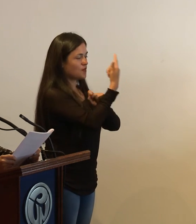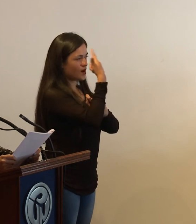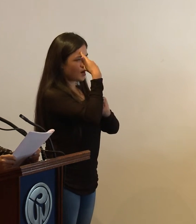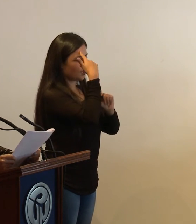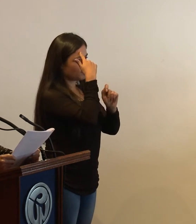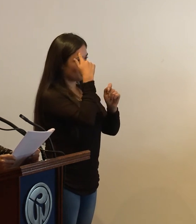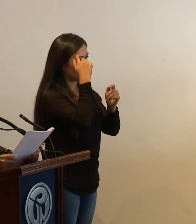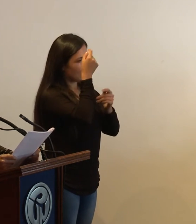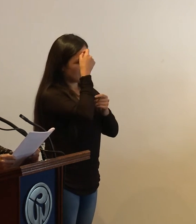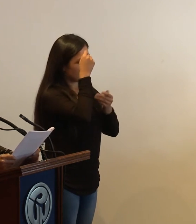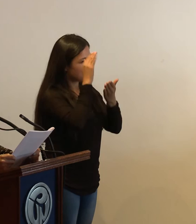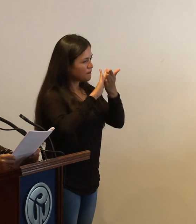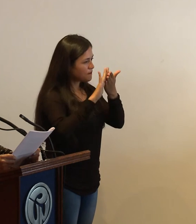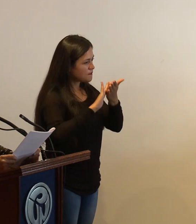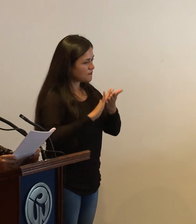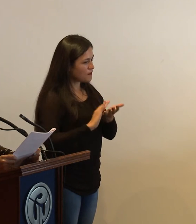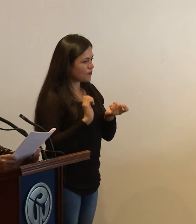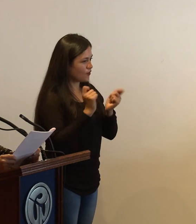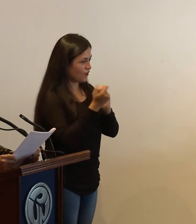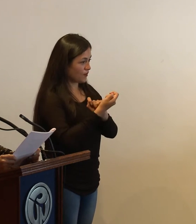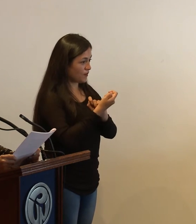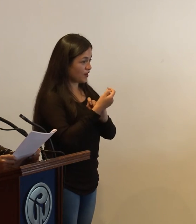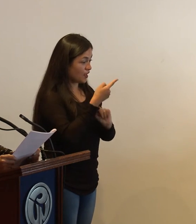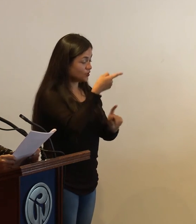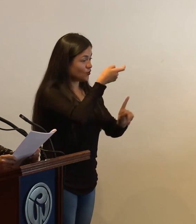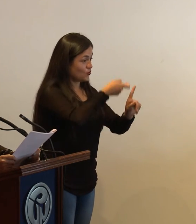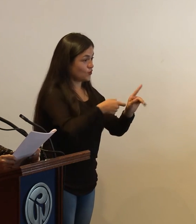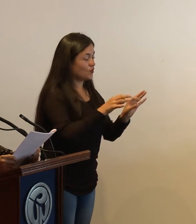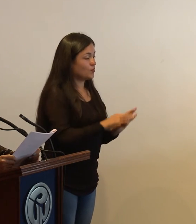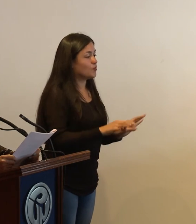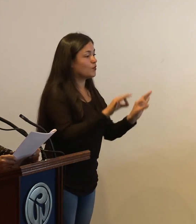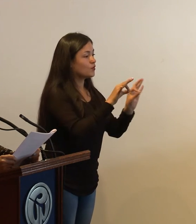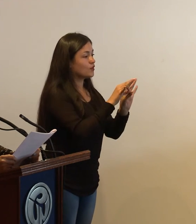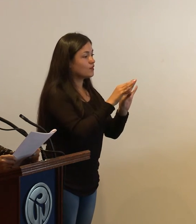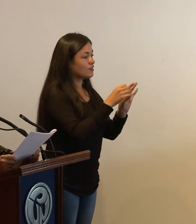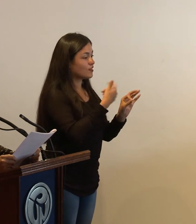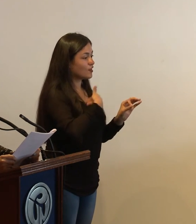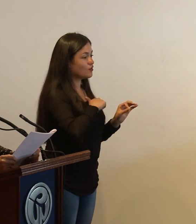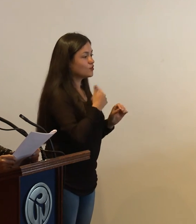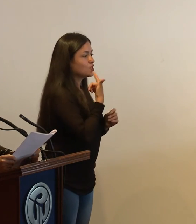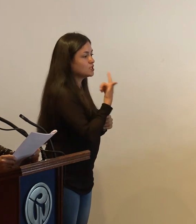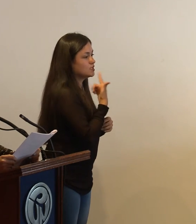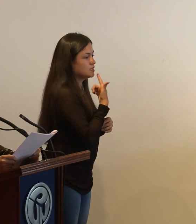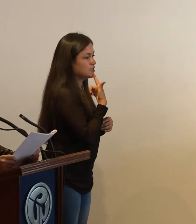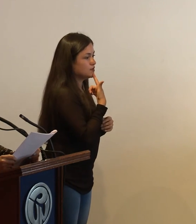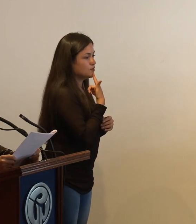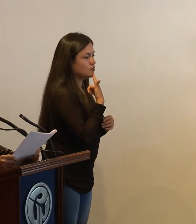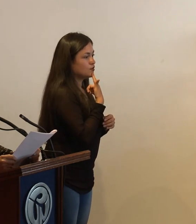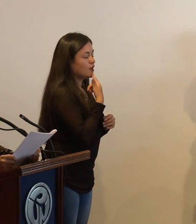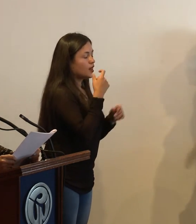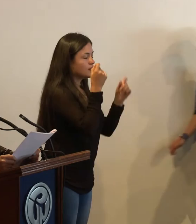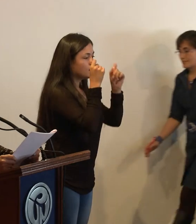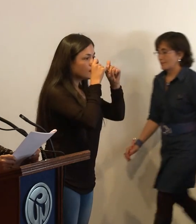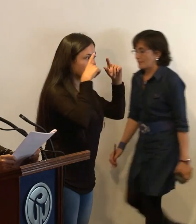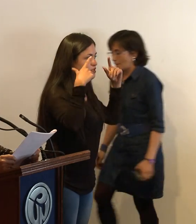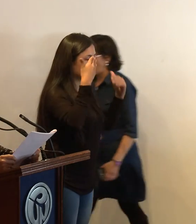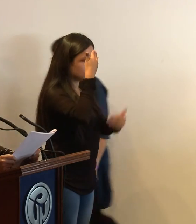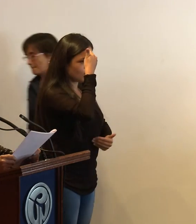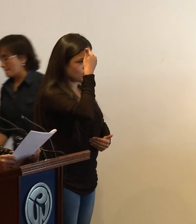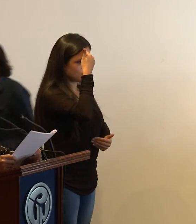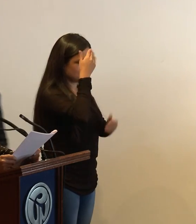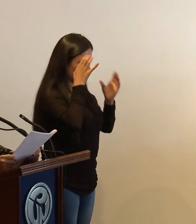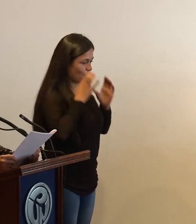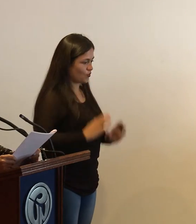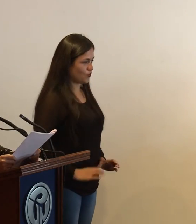memoria. En ello cumple un papel importante lo que hemos denominado el despertar de la conciencia